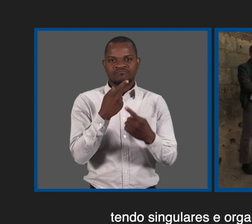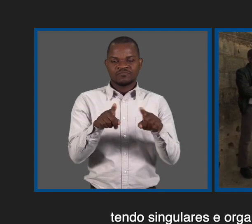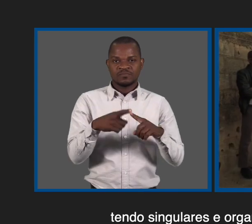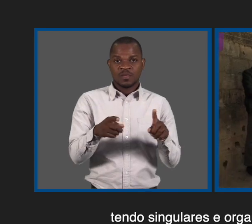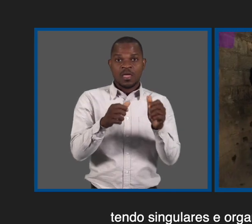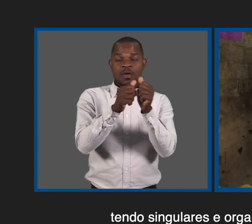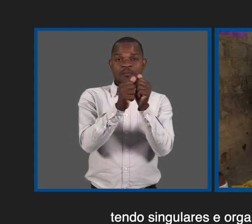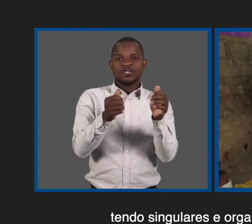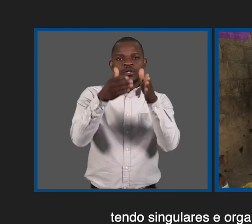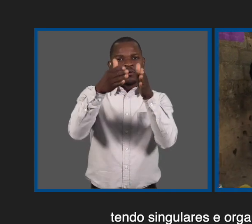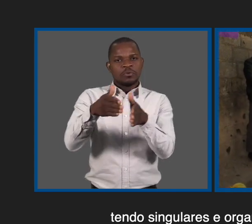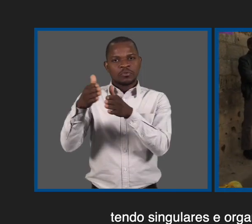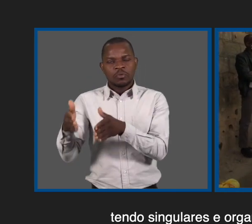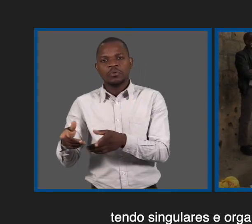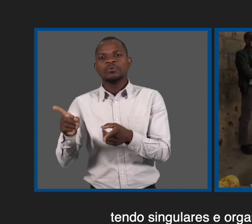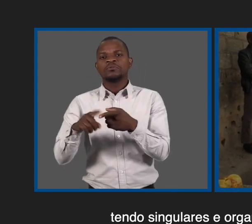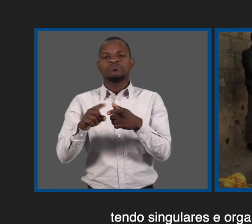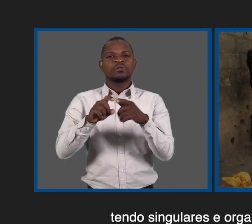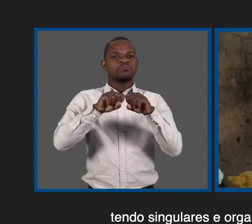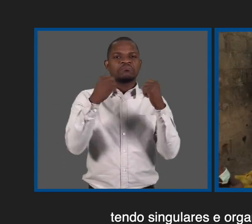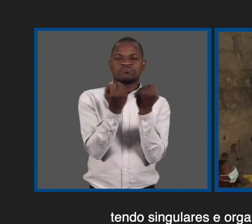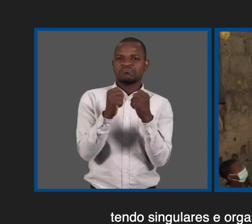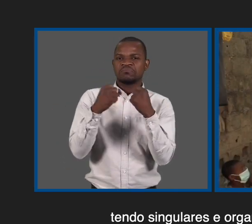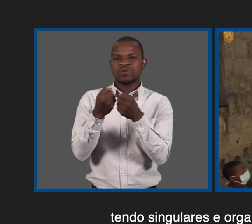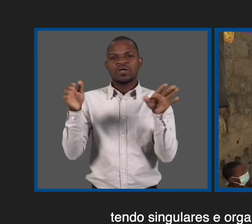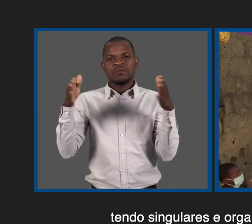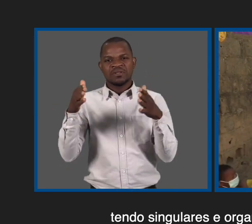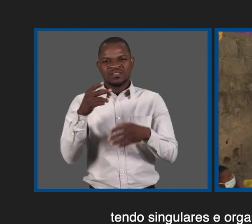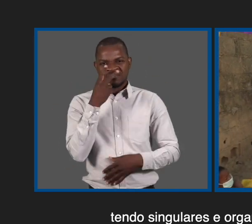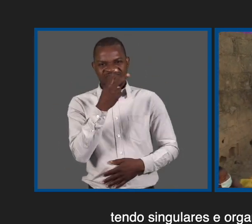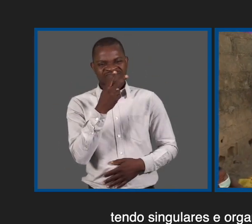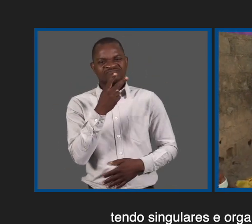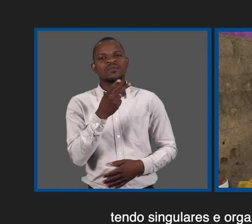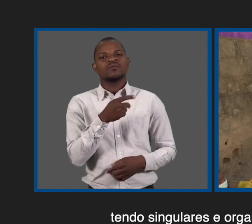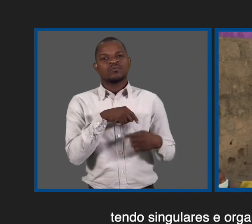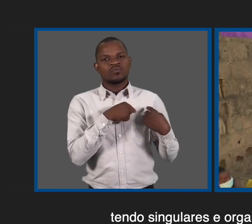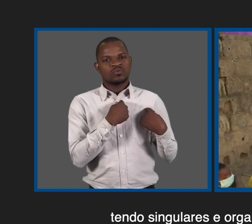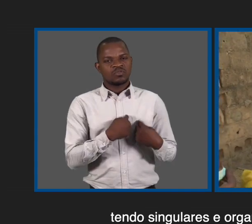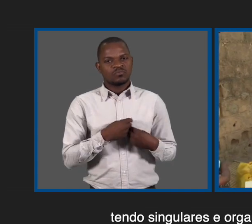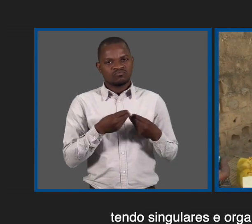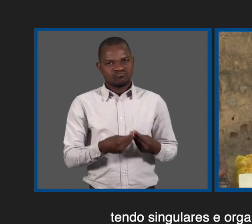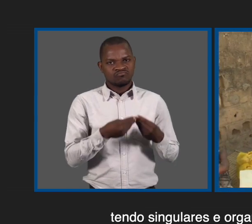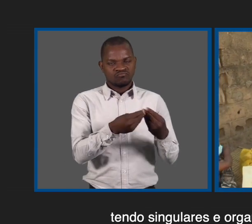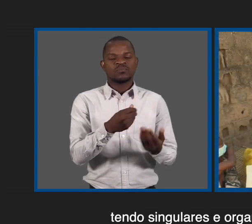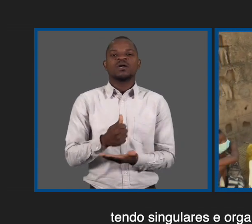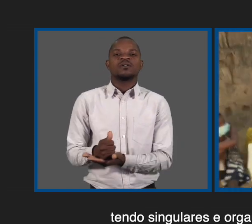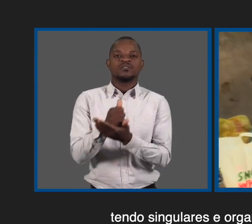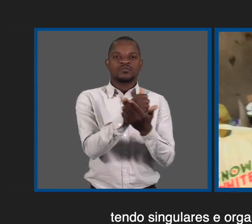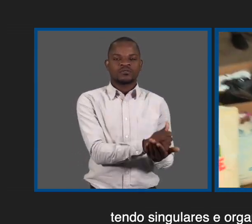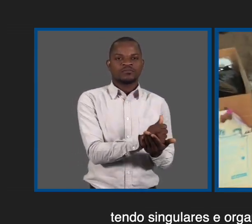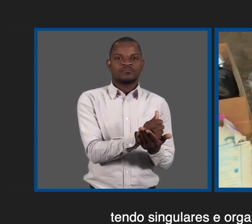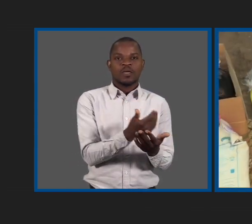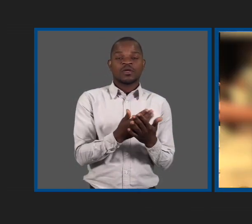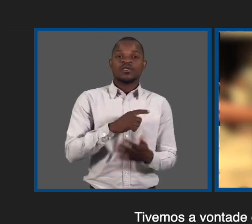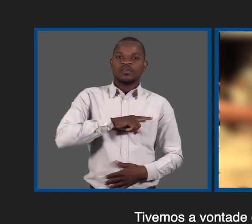tendo singulares e organizações que se identificam com causas de caridade, se juntando